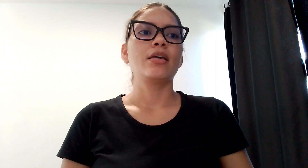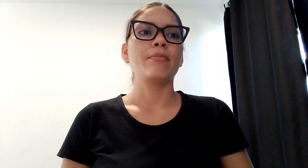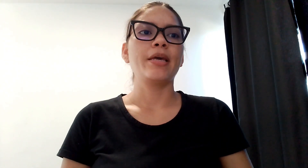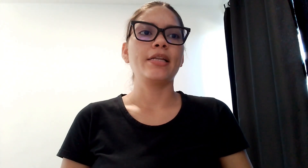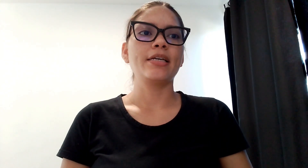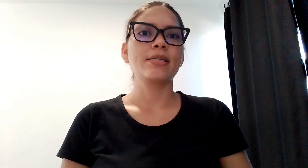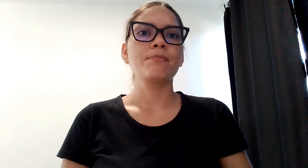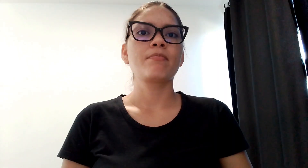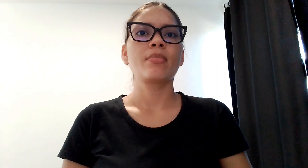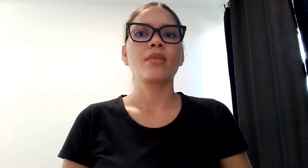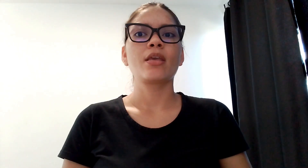Beleza?